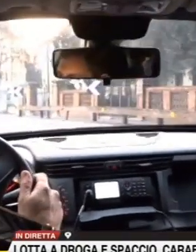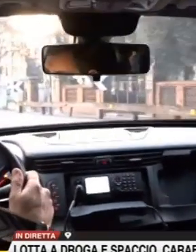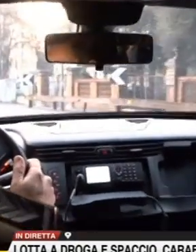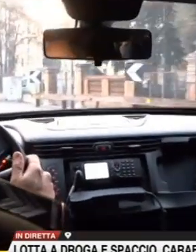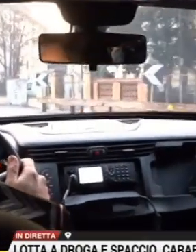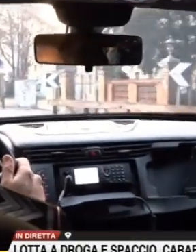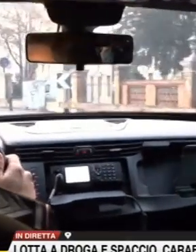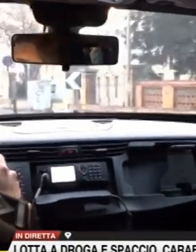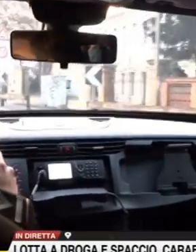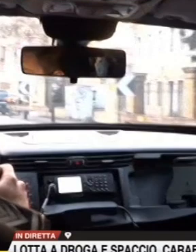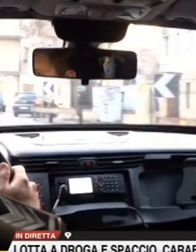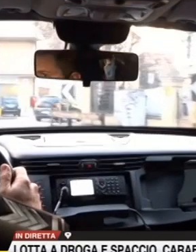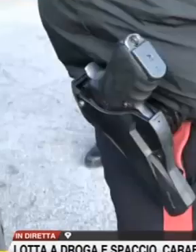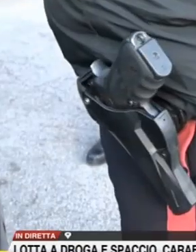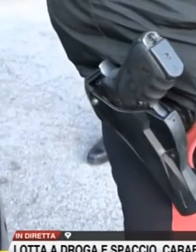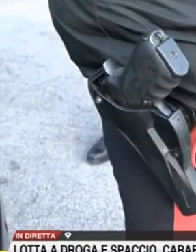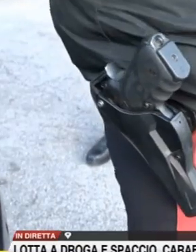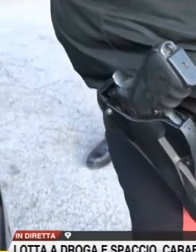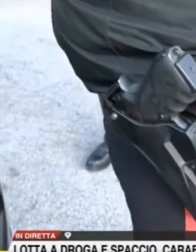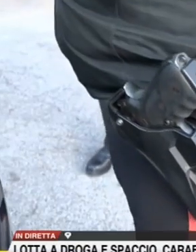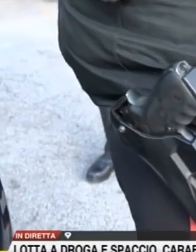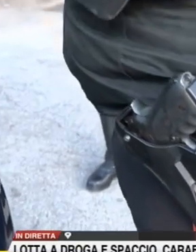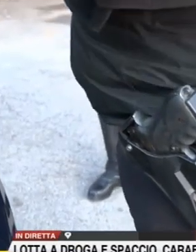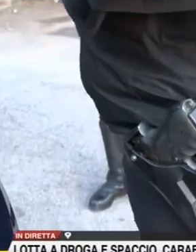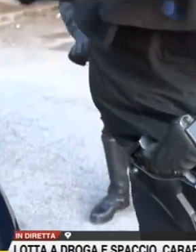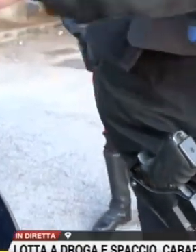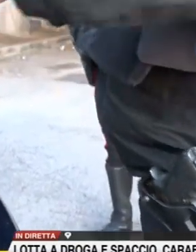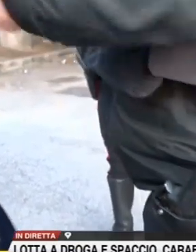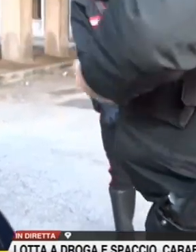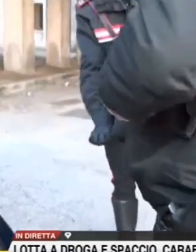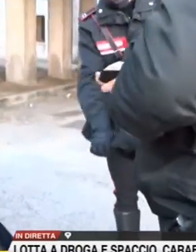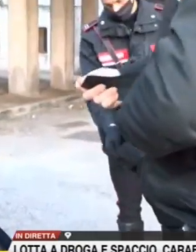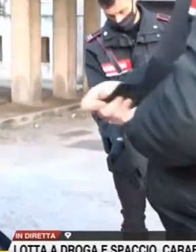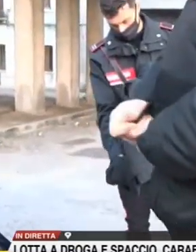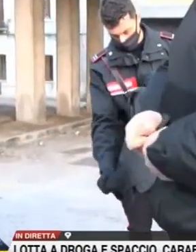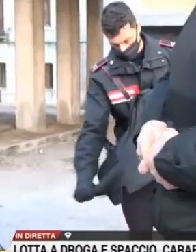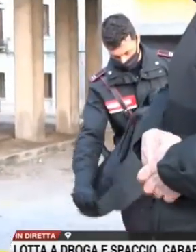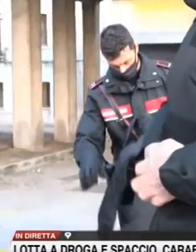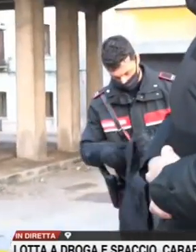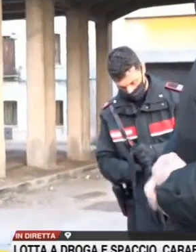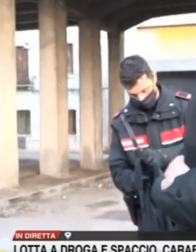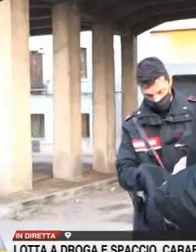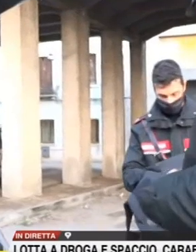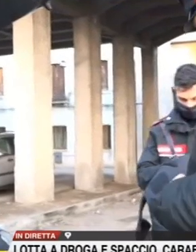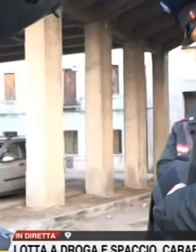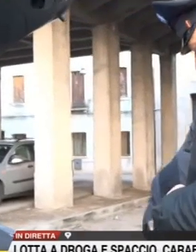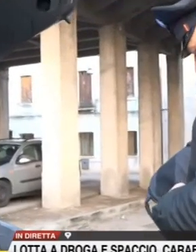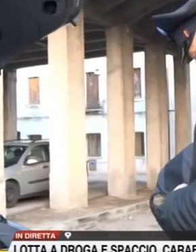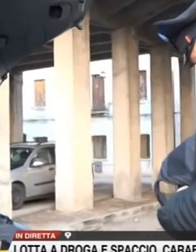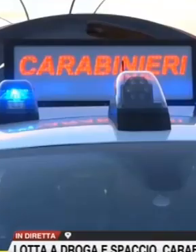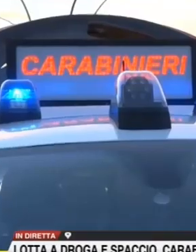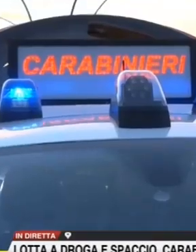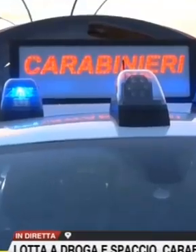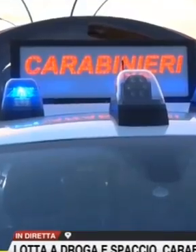fronte quindi di un prezzo di mercato che sostanzialmente negli ultimi anni è rimasto stabile, abbiamo un grado di purezza che invece aumenta esponenzialmente.